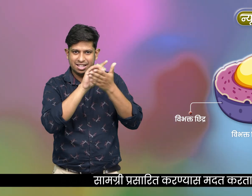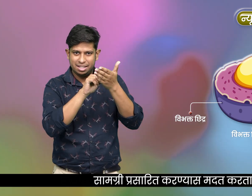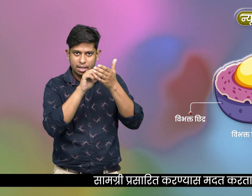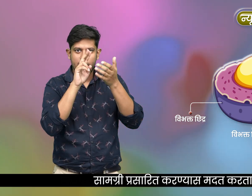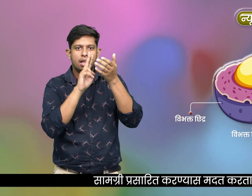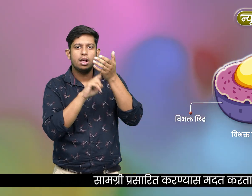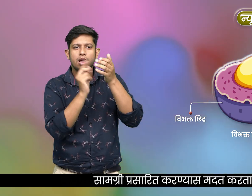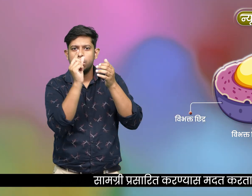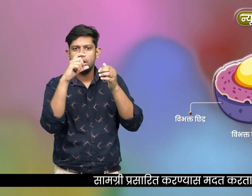करते.